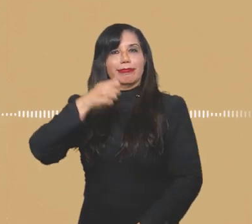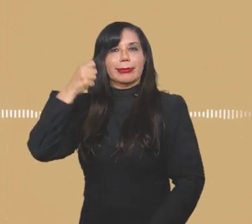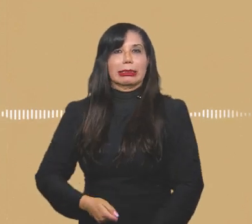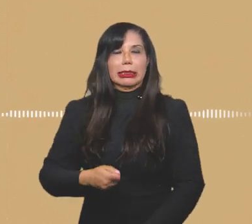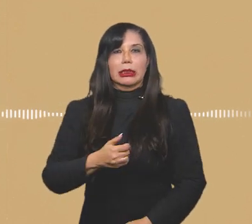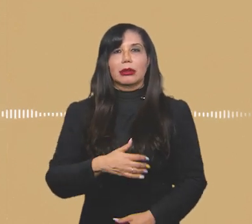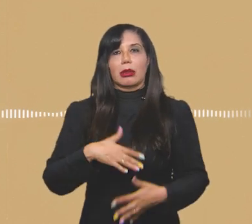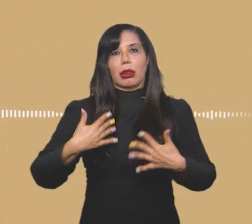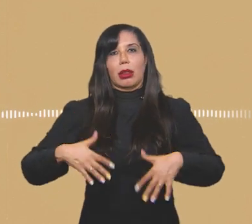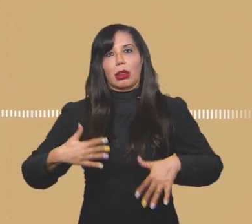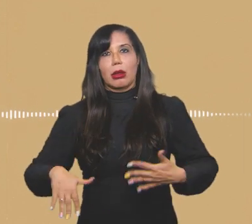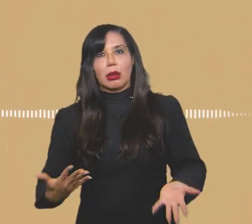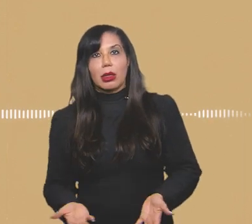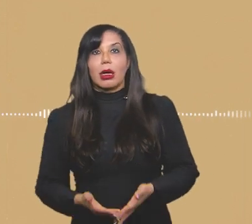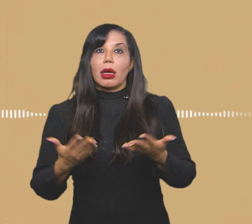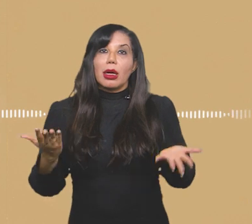acabavam empasteladas.